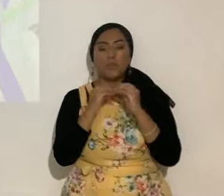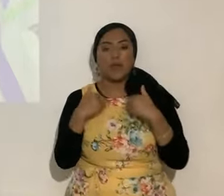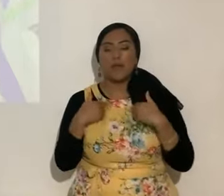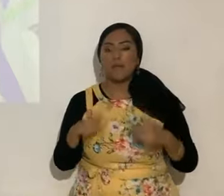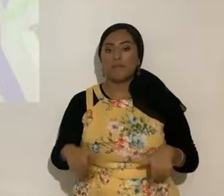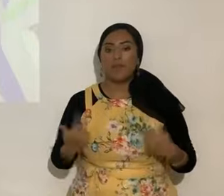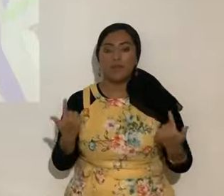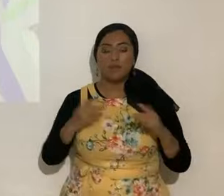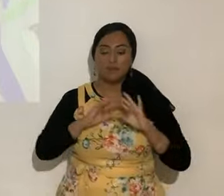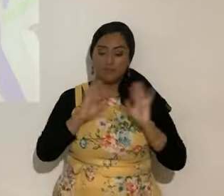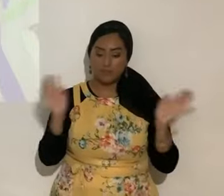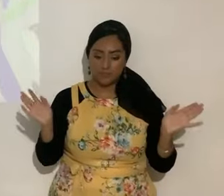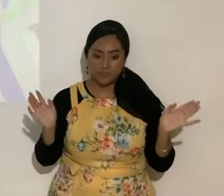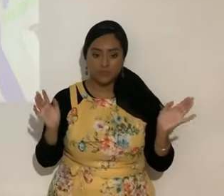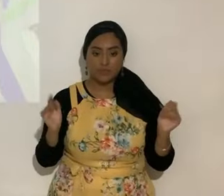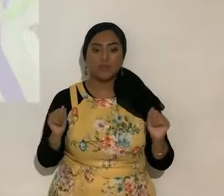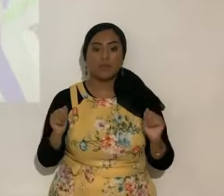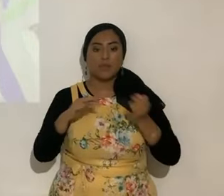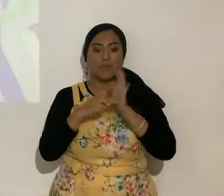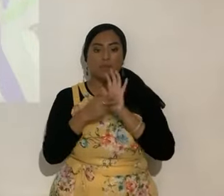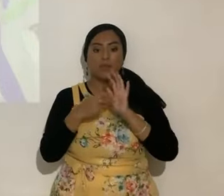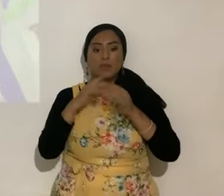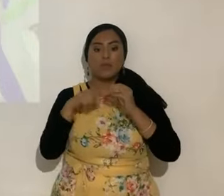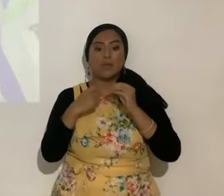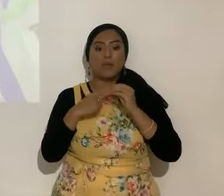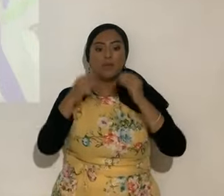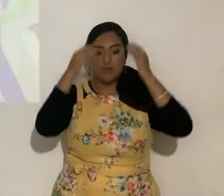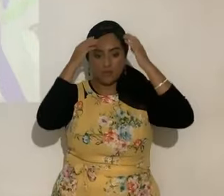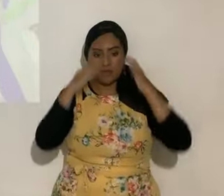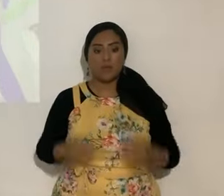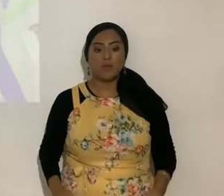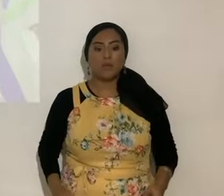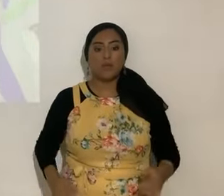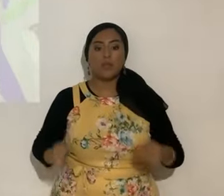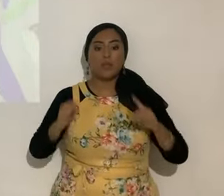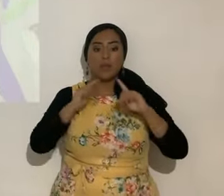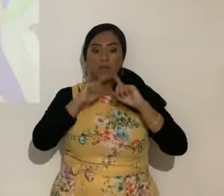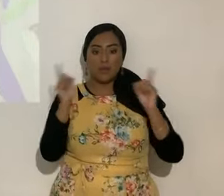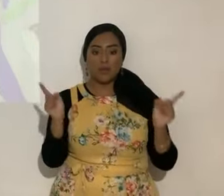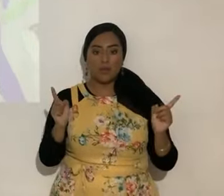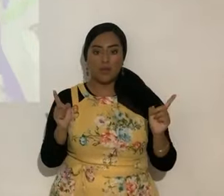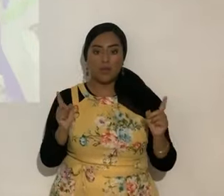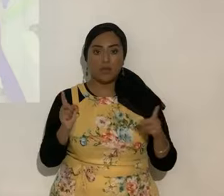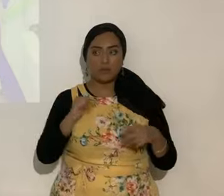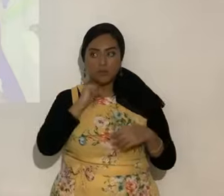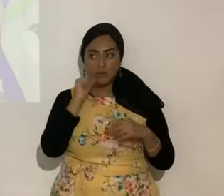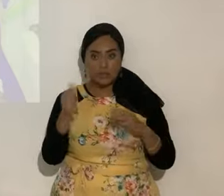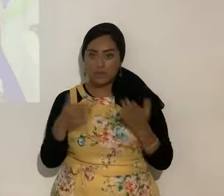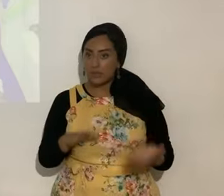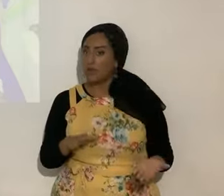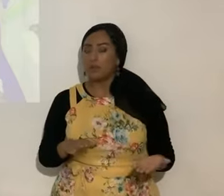entonces, se refiere a su cuerpo, pero, tampoco está muerto,